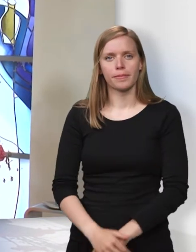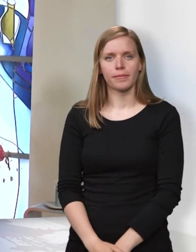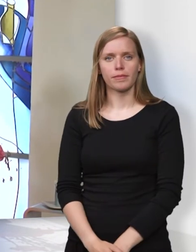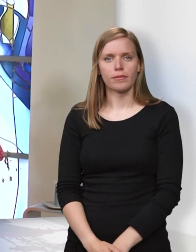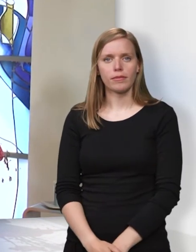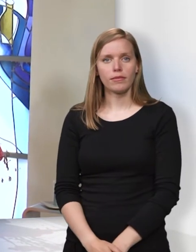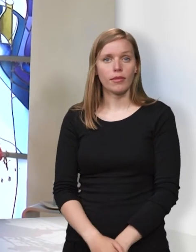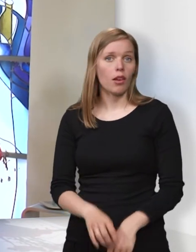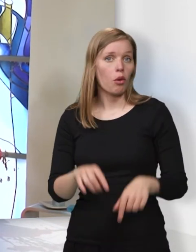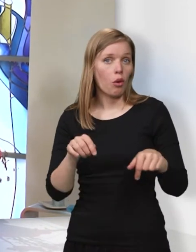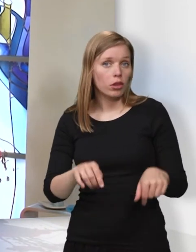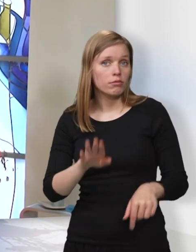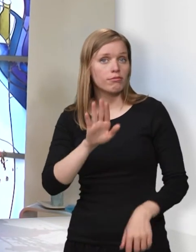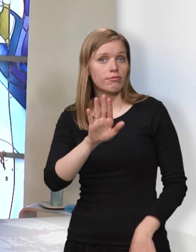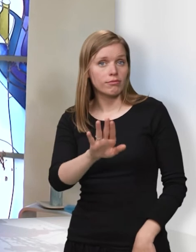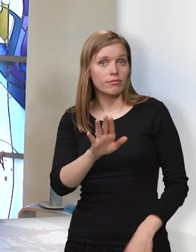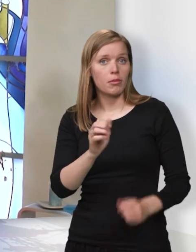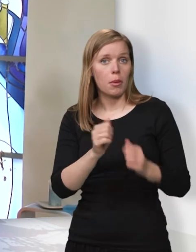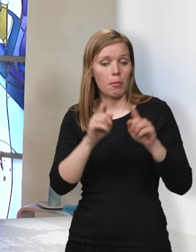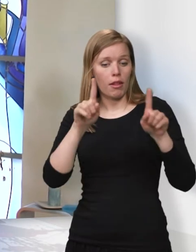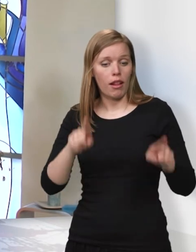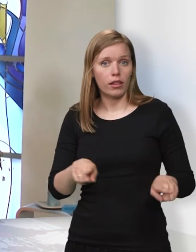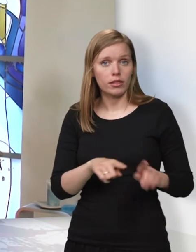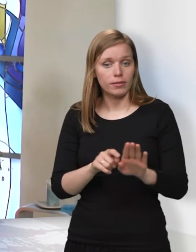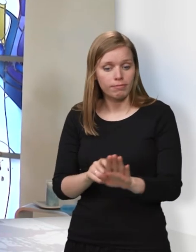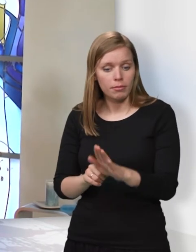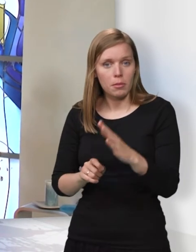Heute kann sich auch bei Ihnen das Blatt